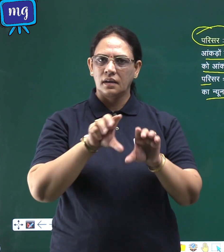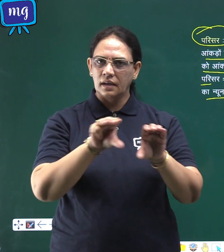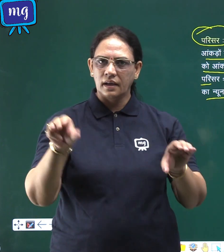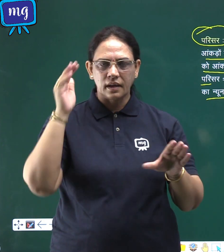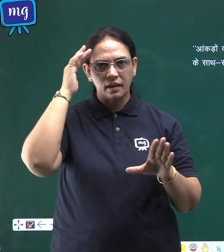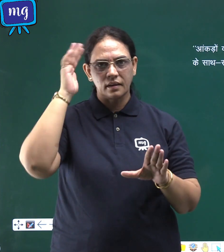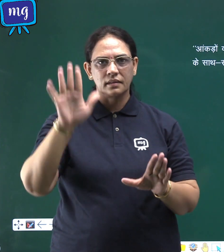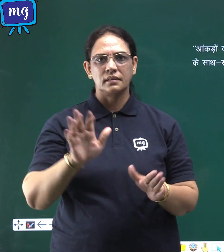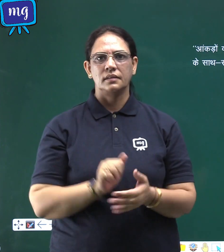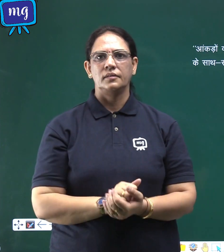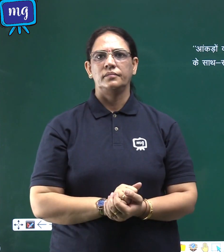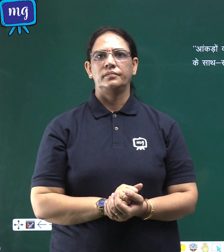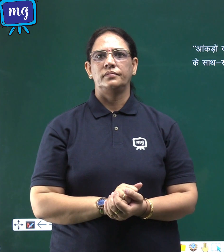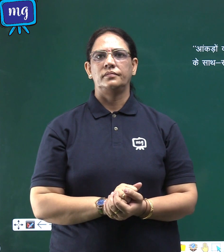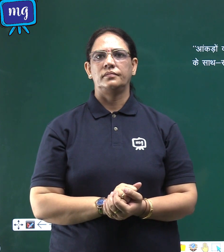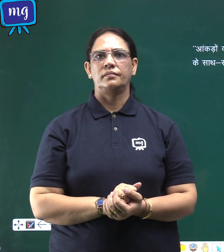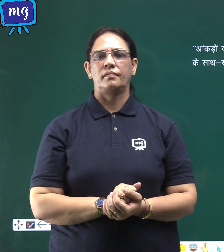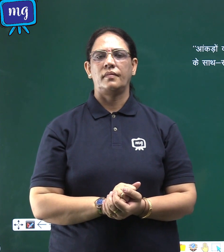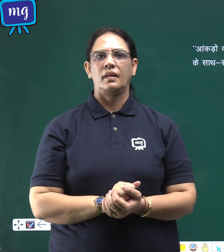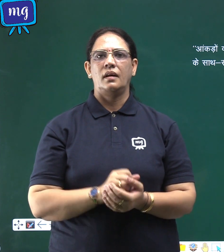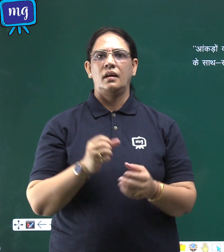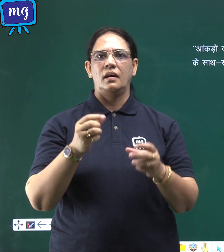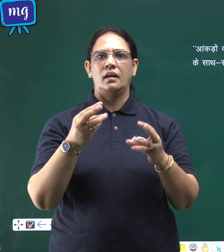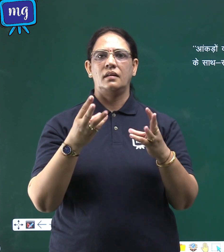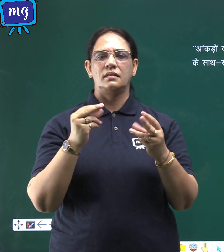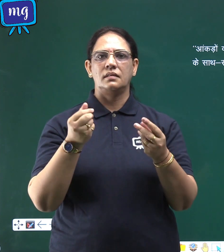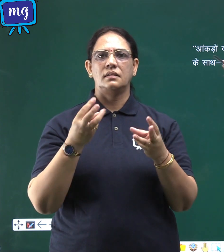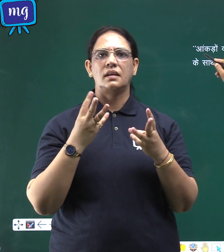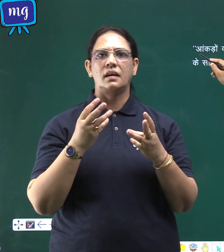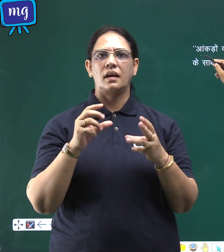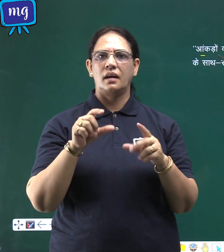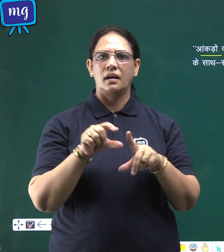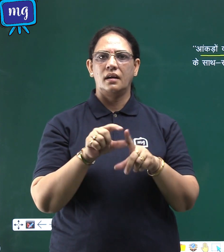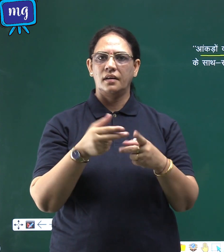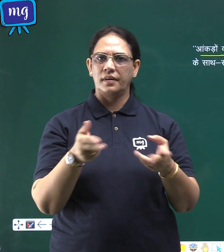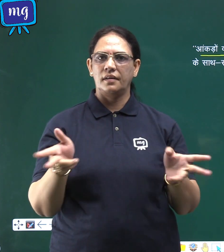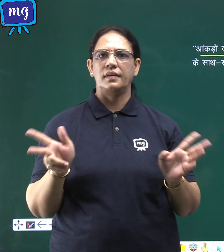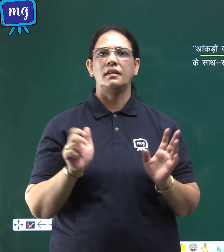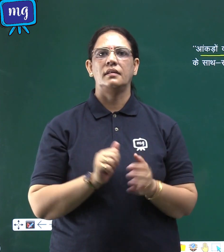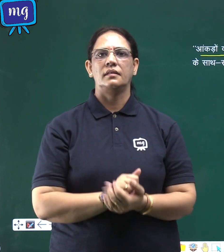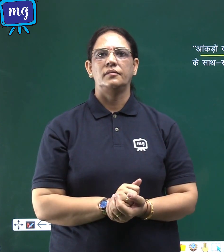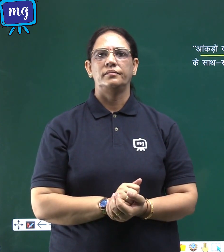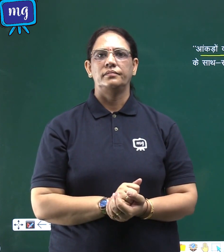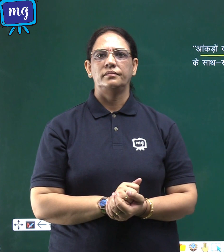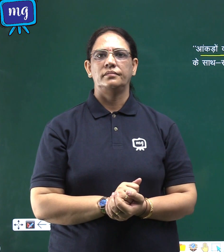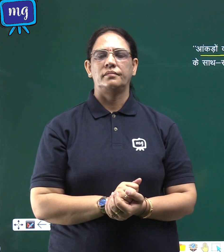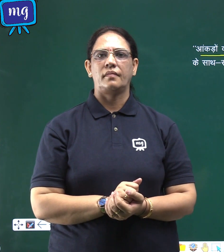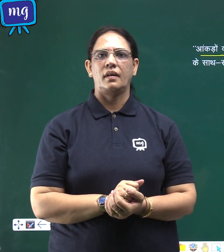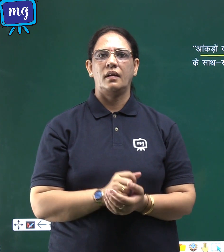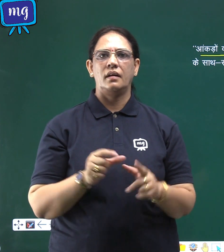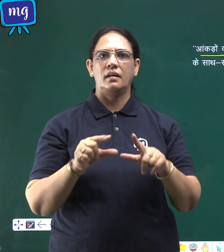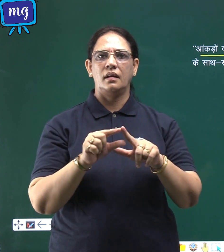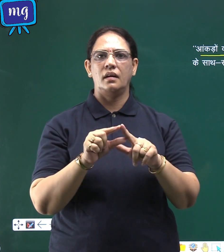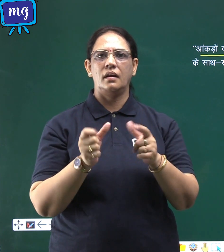गया सांखिगी आकड़ों